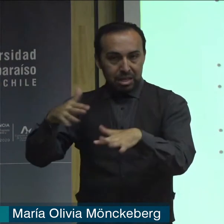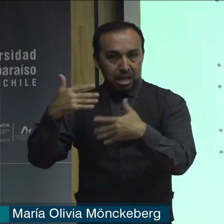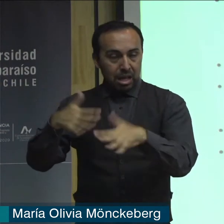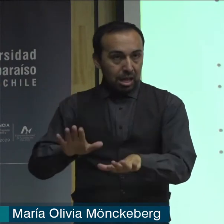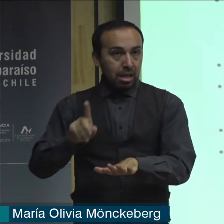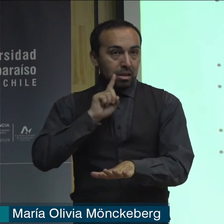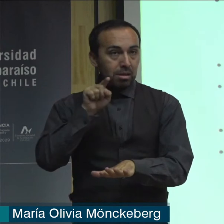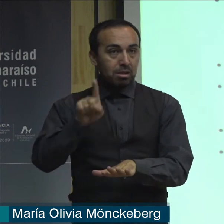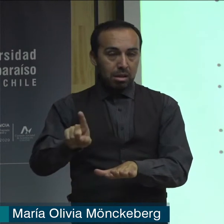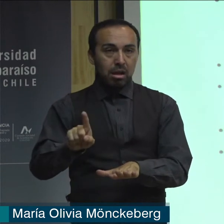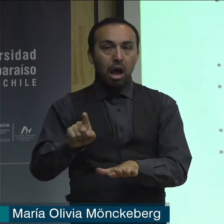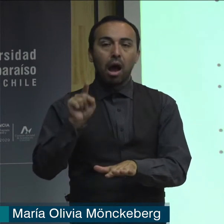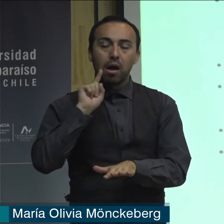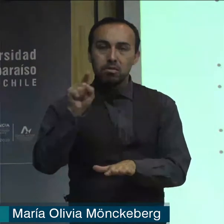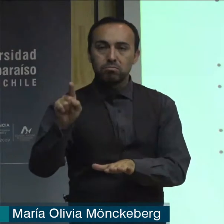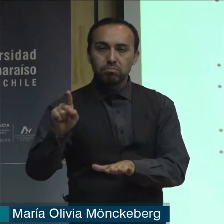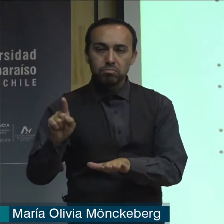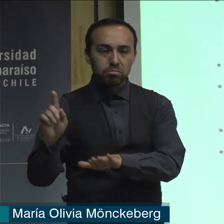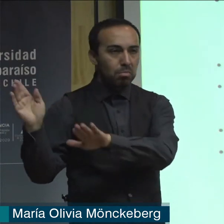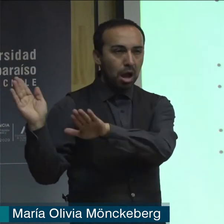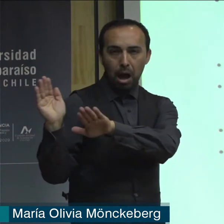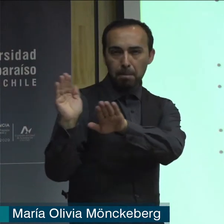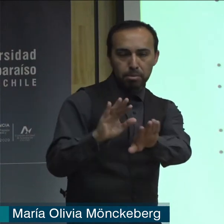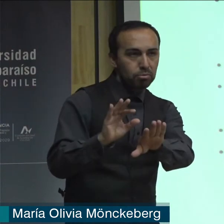recibido un apoyo especial